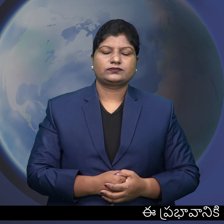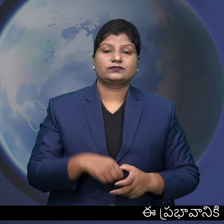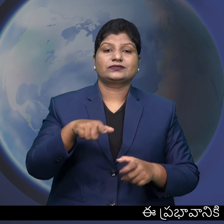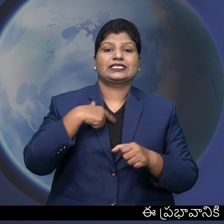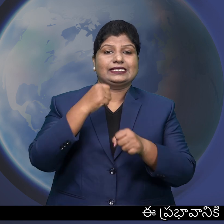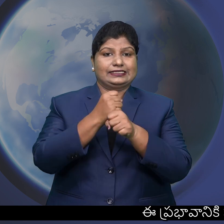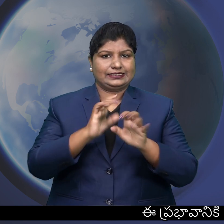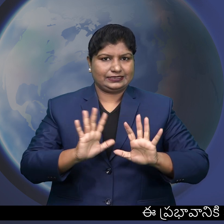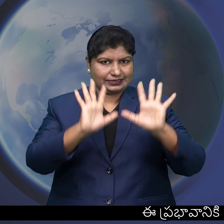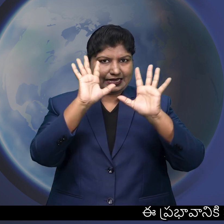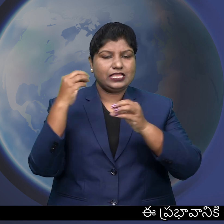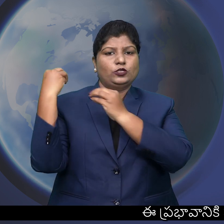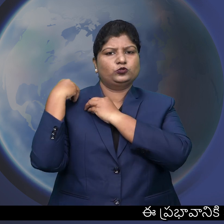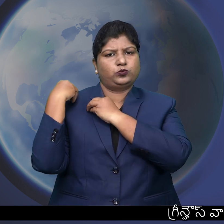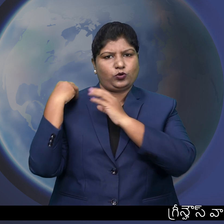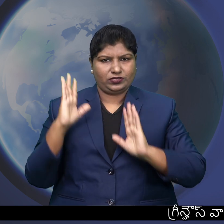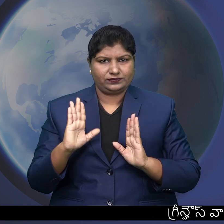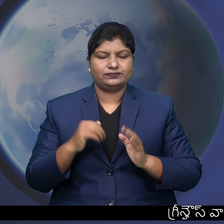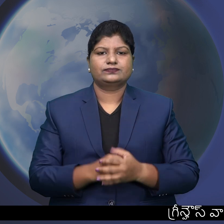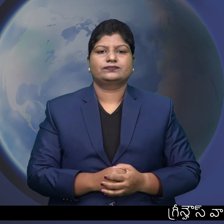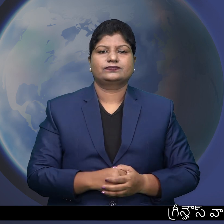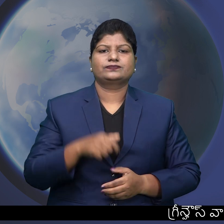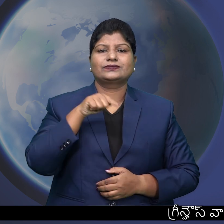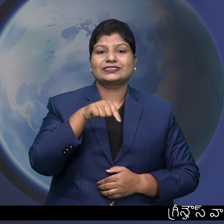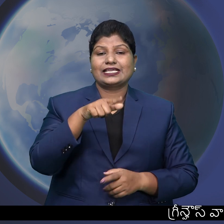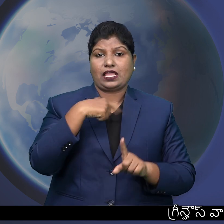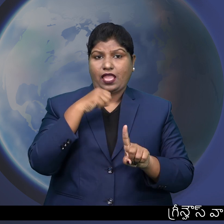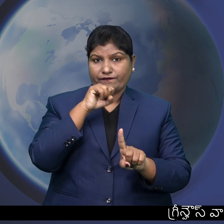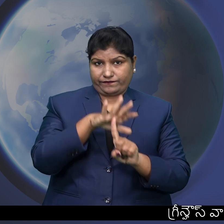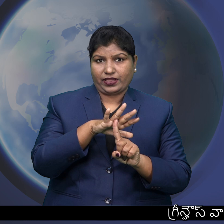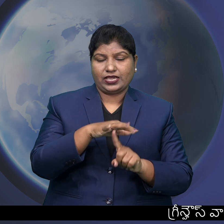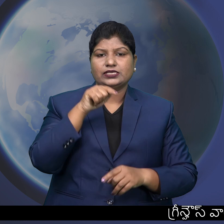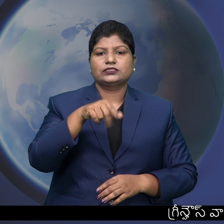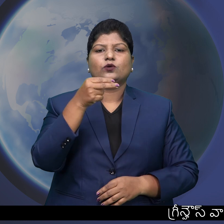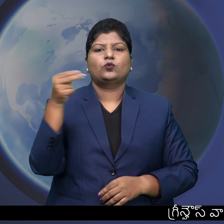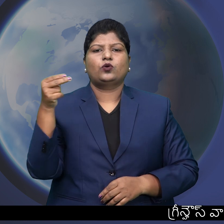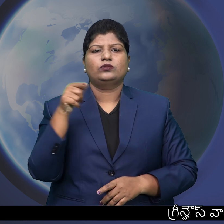ఈ ప్రభావానికి కారణమైన వాయువులను గ్రీన్ హౌస్ వాయువులు అంటారు.